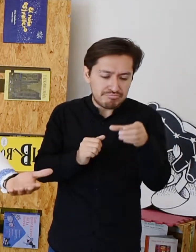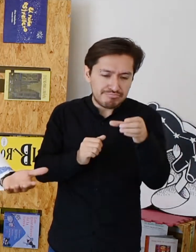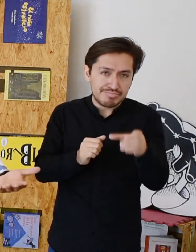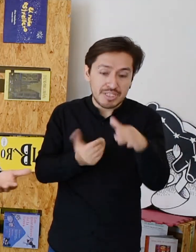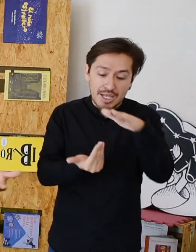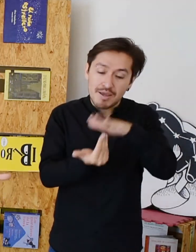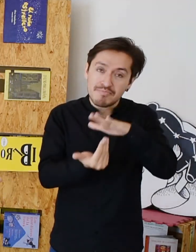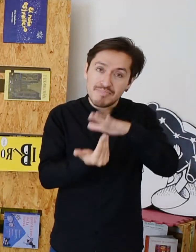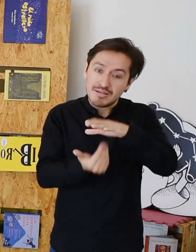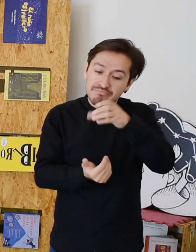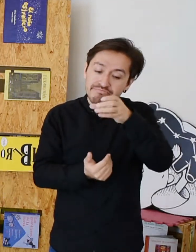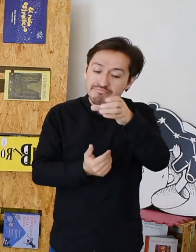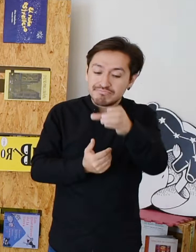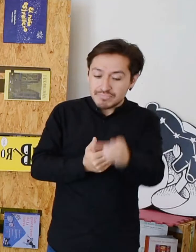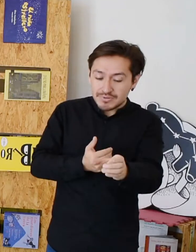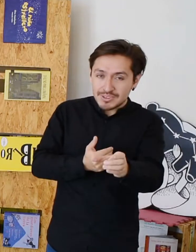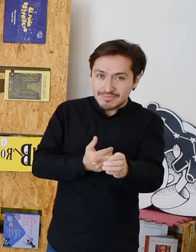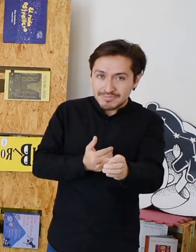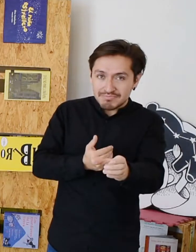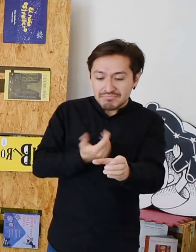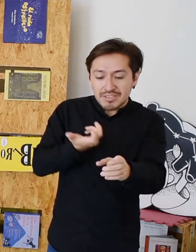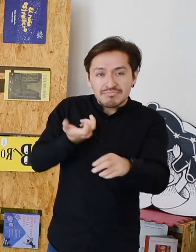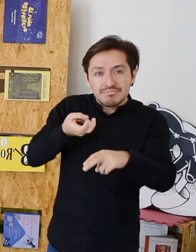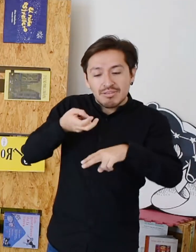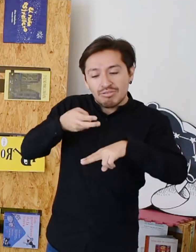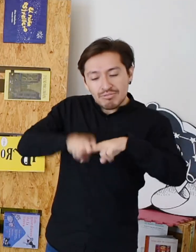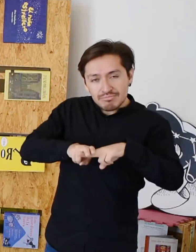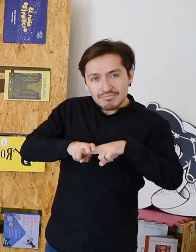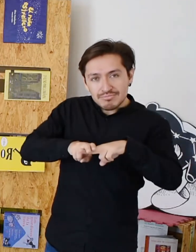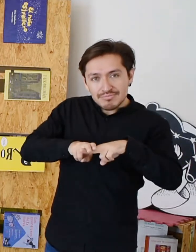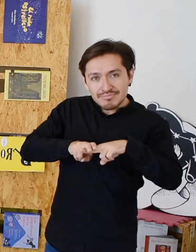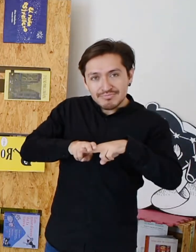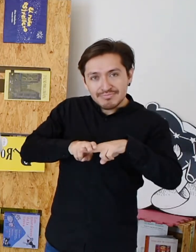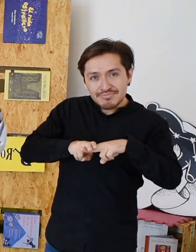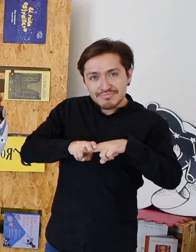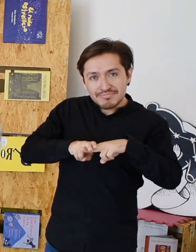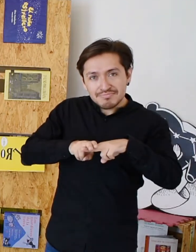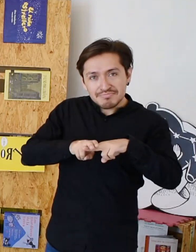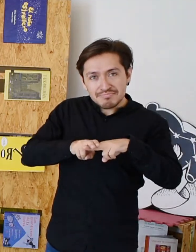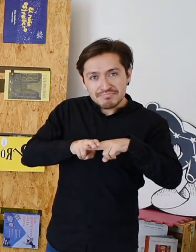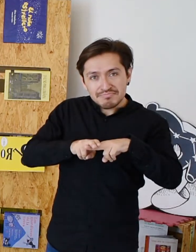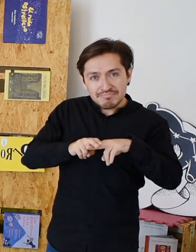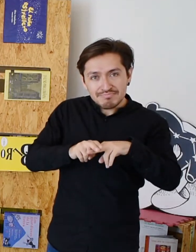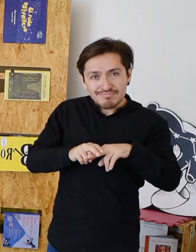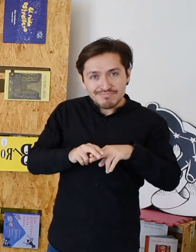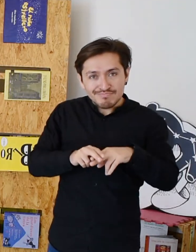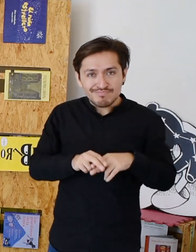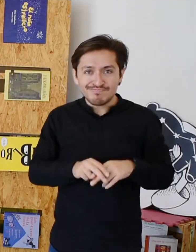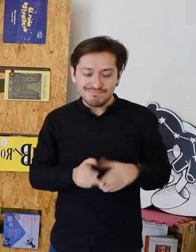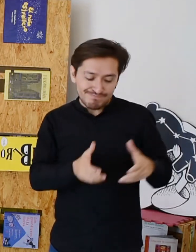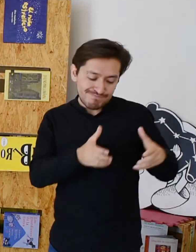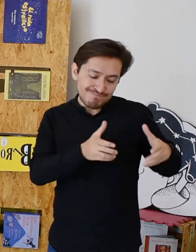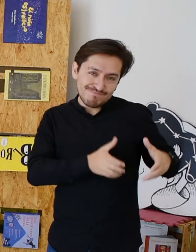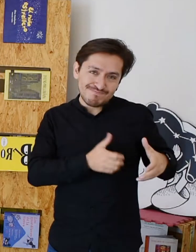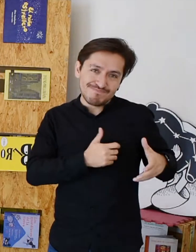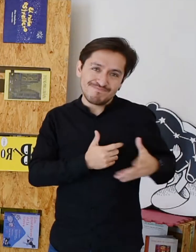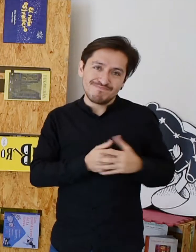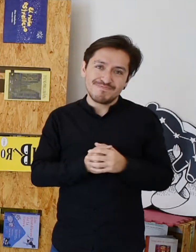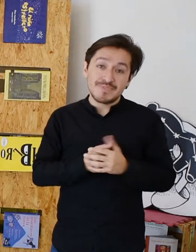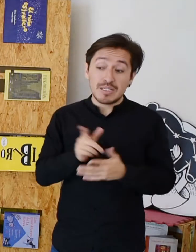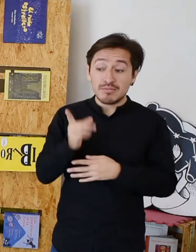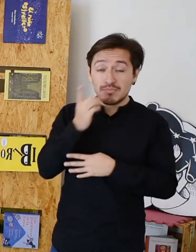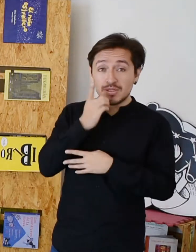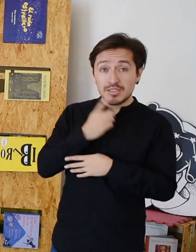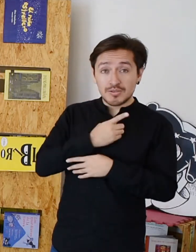la mesita de la sala, se sentó, me cargó y me puso en sus piernas. Me